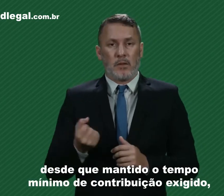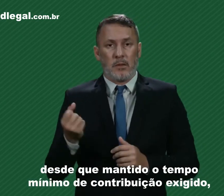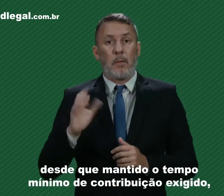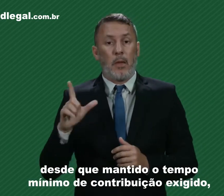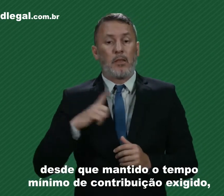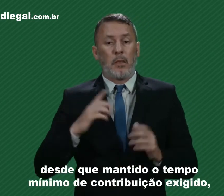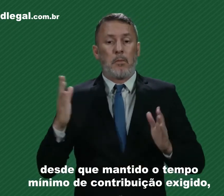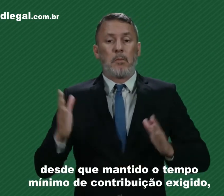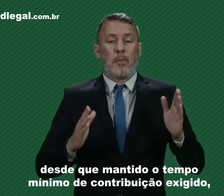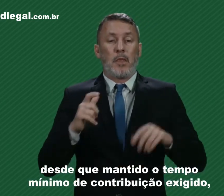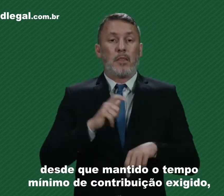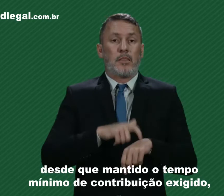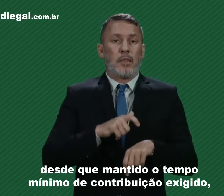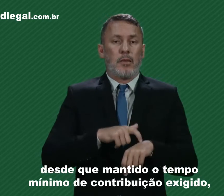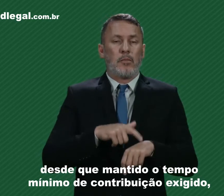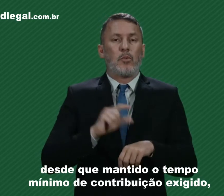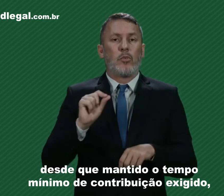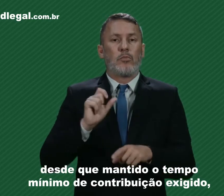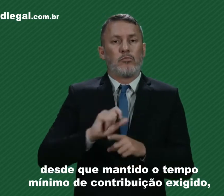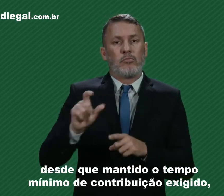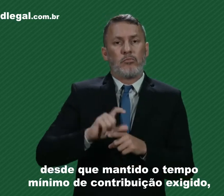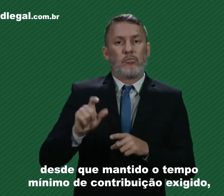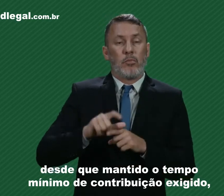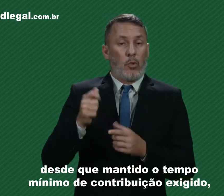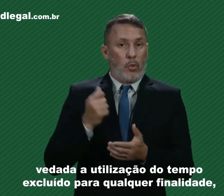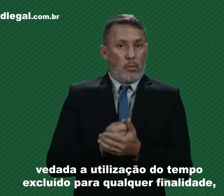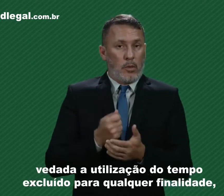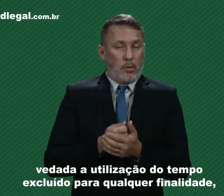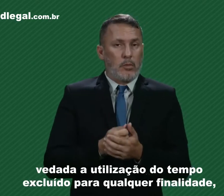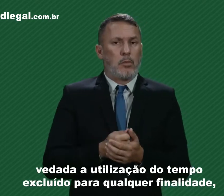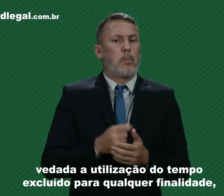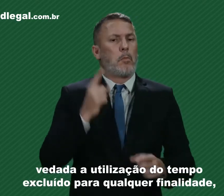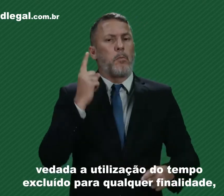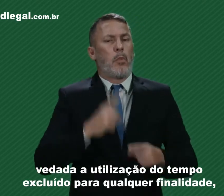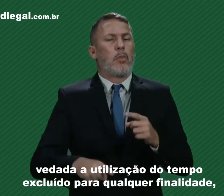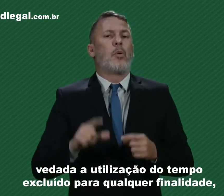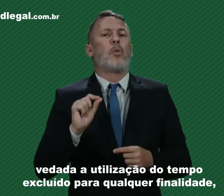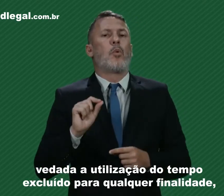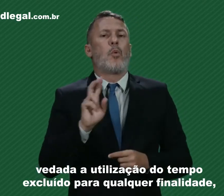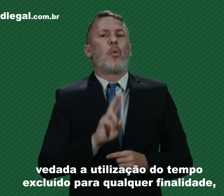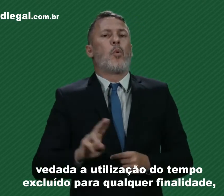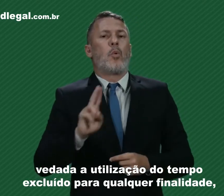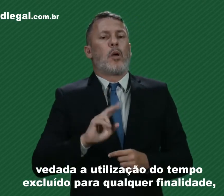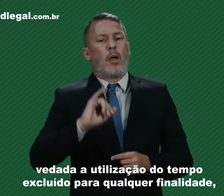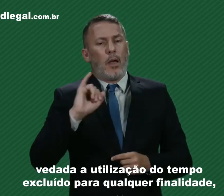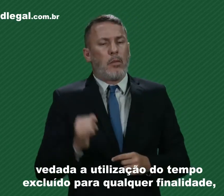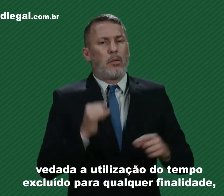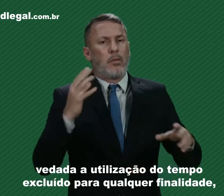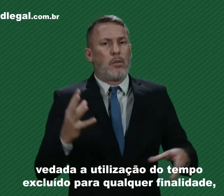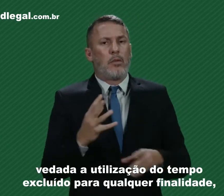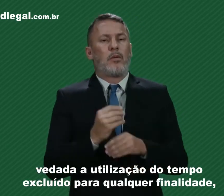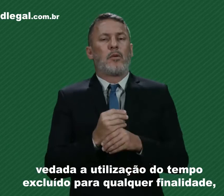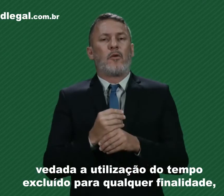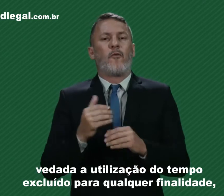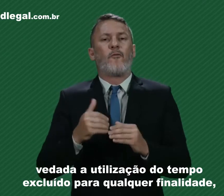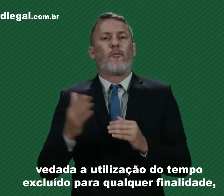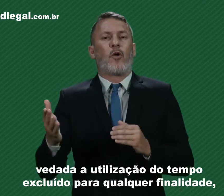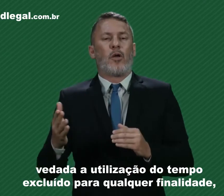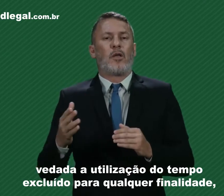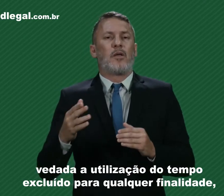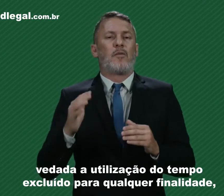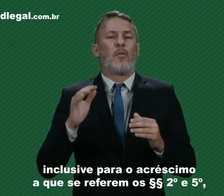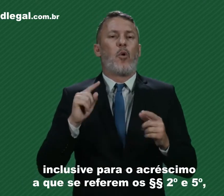que mantido o tempo mínimo de contribuição exigido, vedada a utilização de tempo excluído para